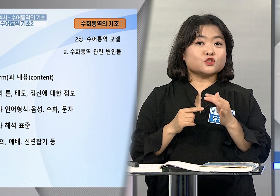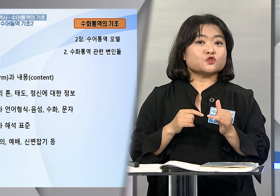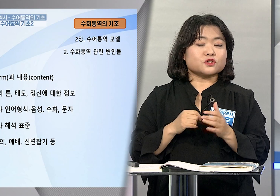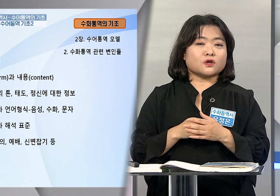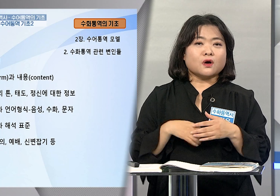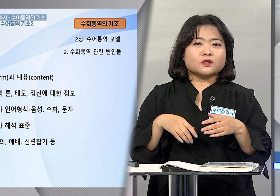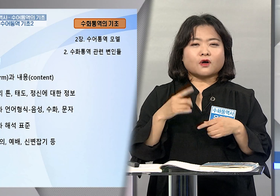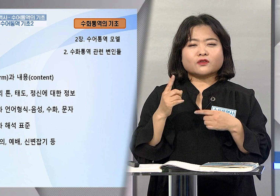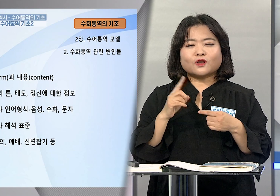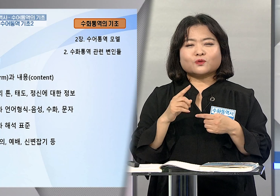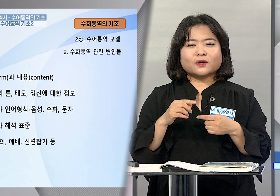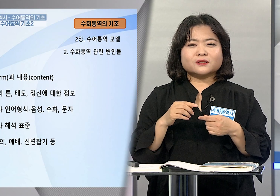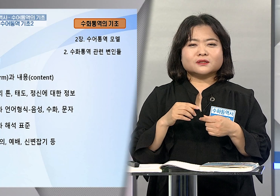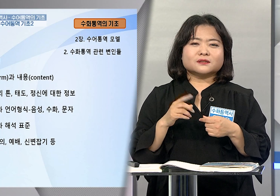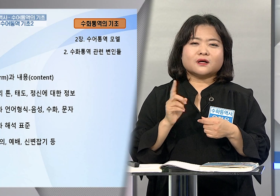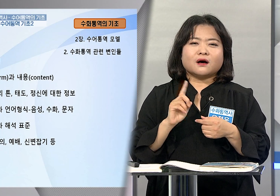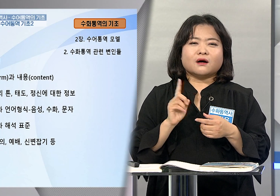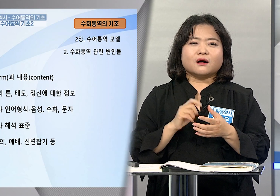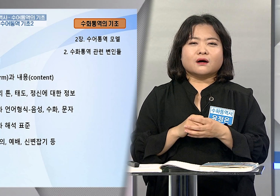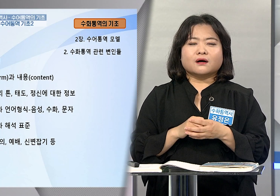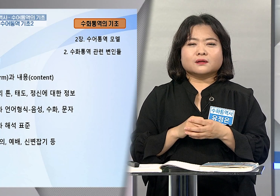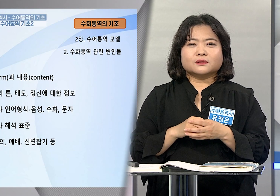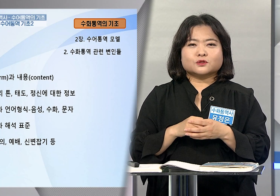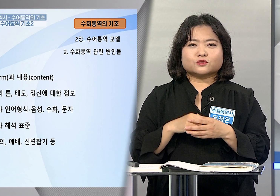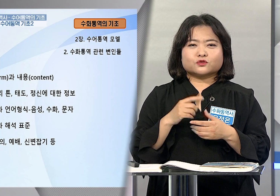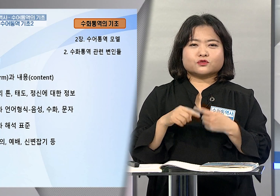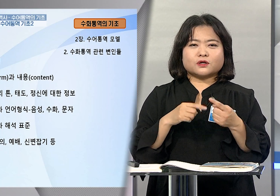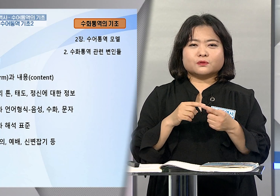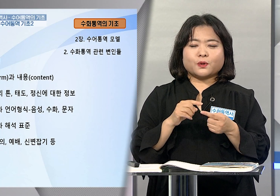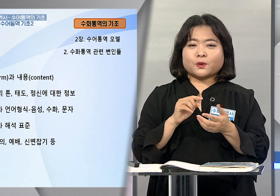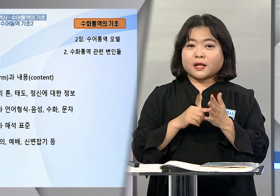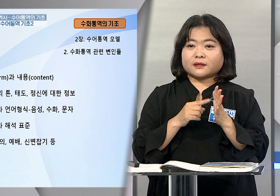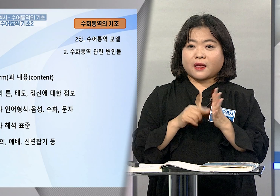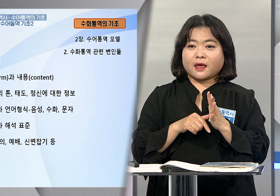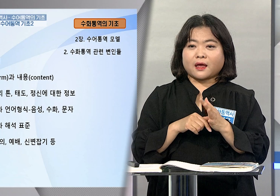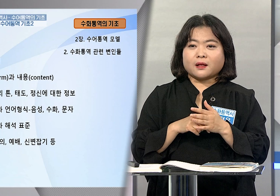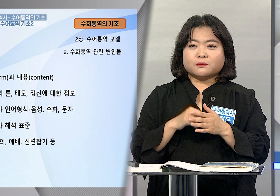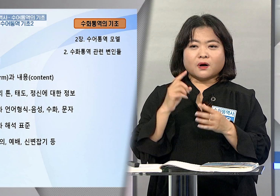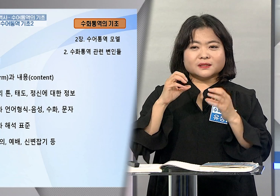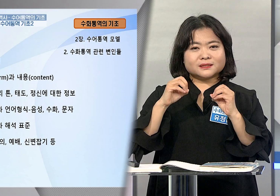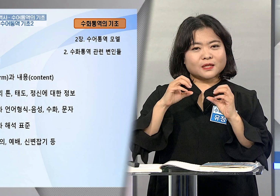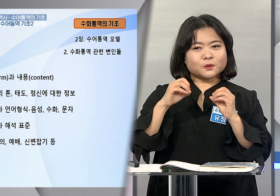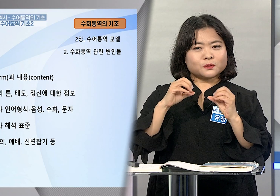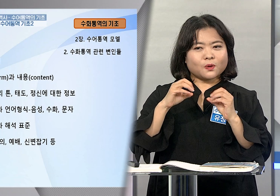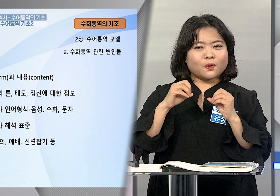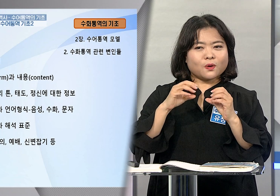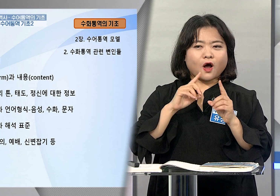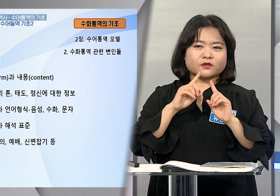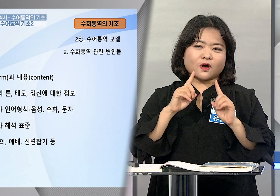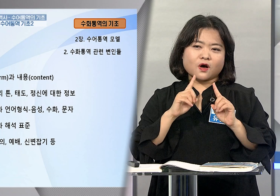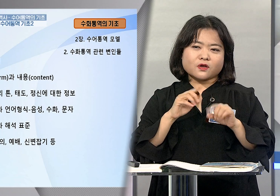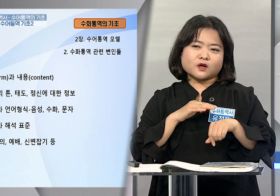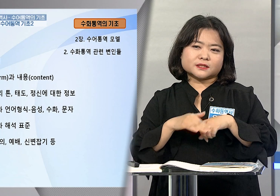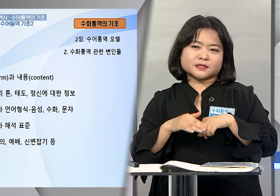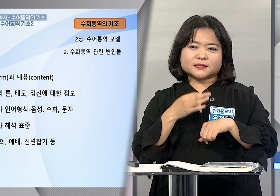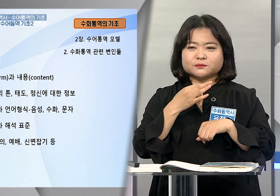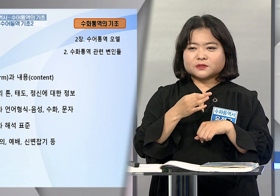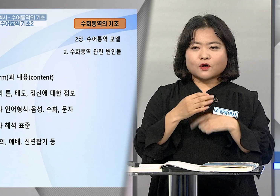수 있어요. 또 어떤 농인은 수어를 표현할 때 뭐 의사소통, 언어 형식, 음성,